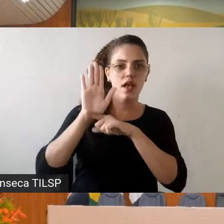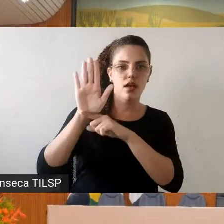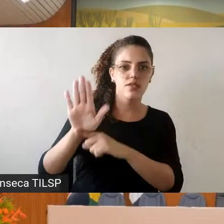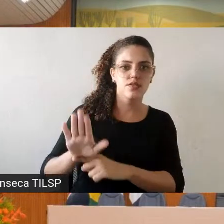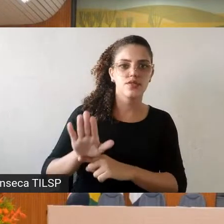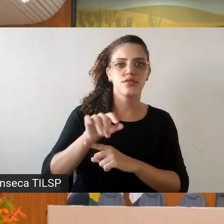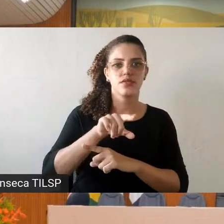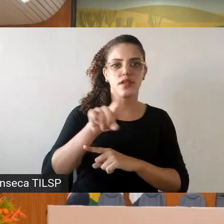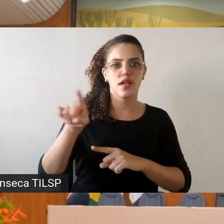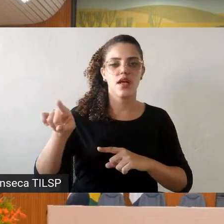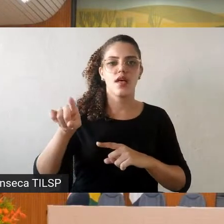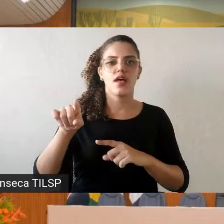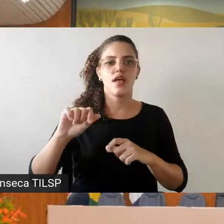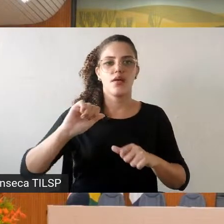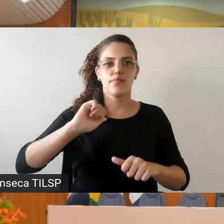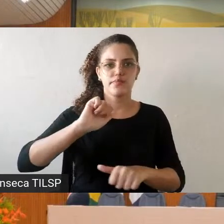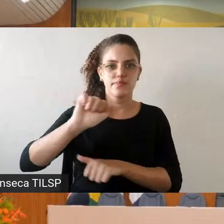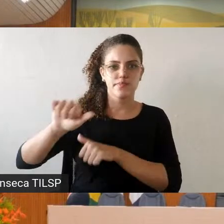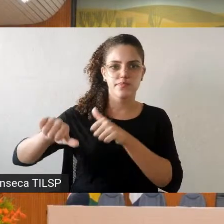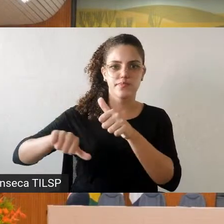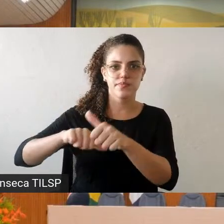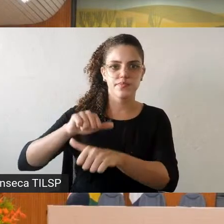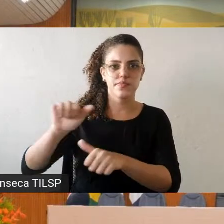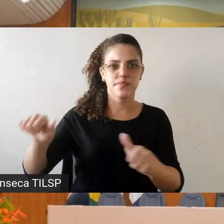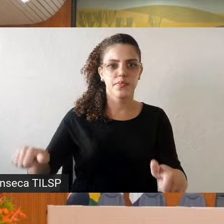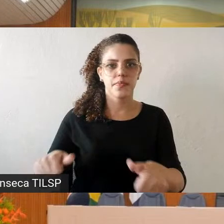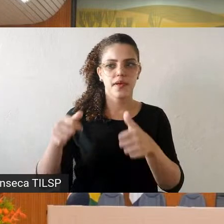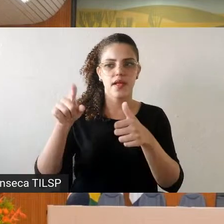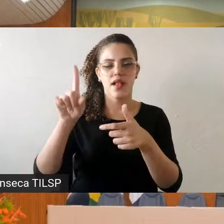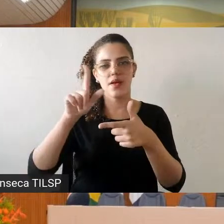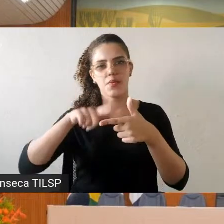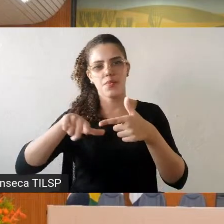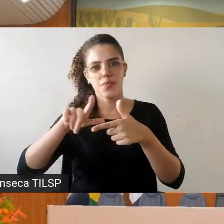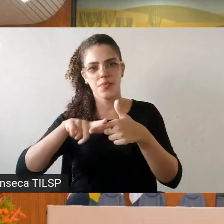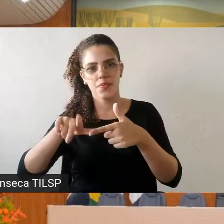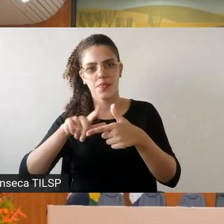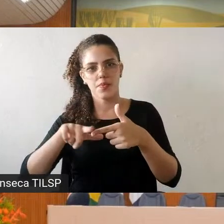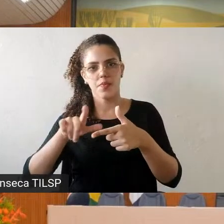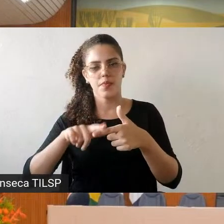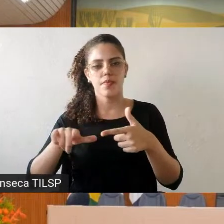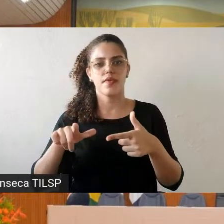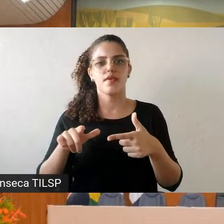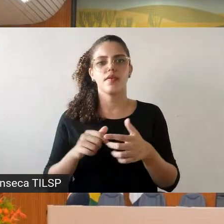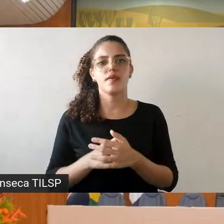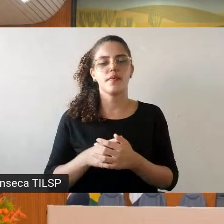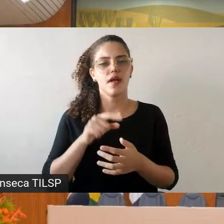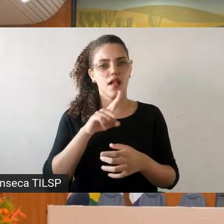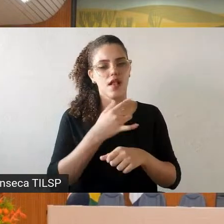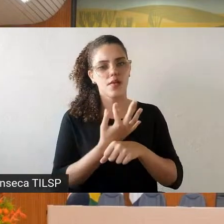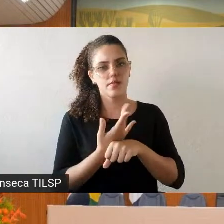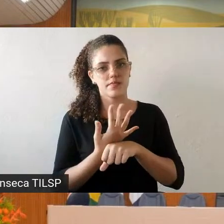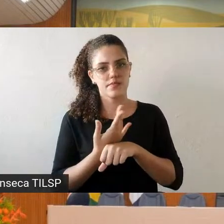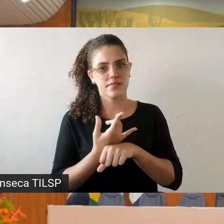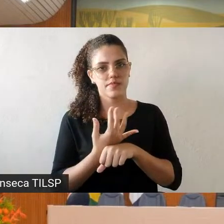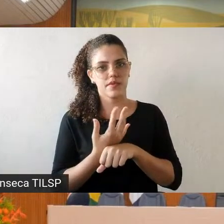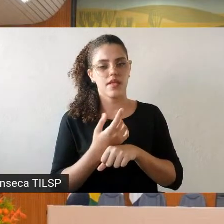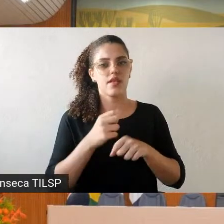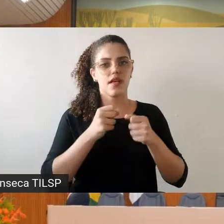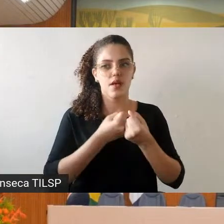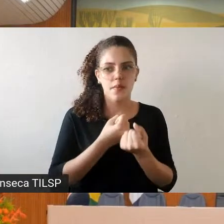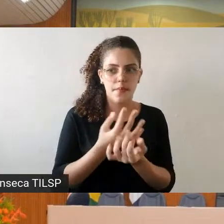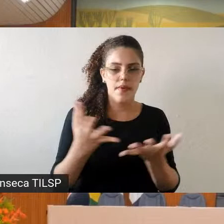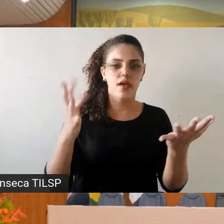de demanda e problemas que a sociedade tem e que a universidade pode, ao compartilhar, ao interagir conhecimento